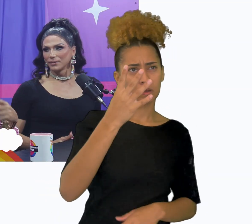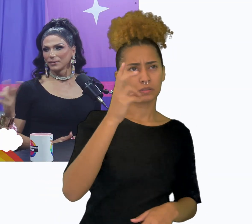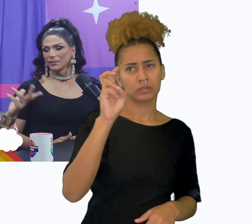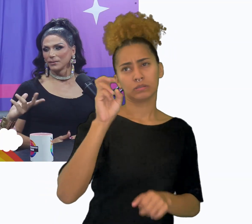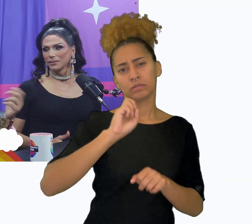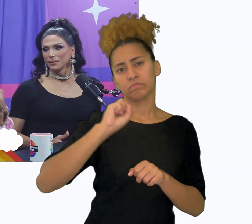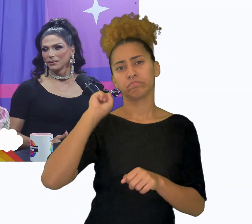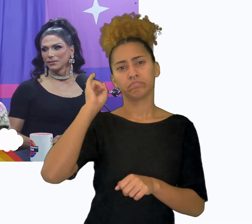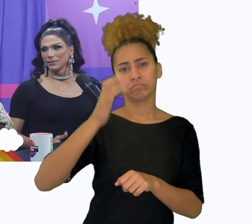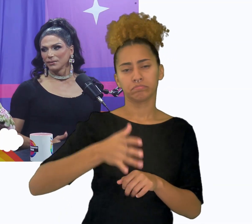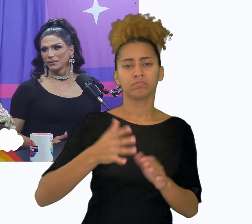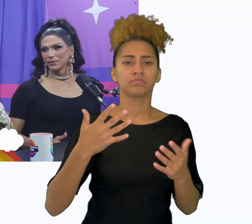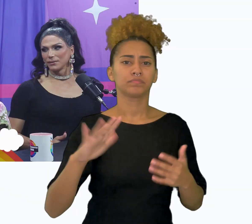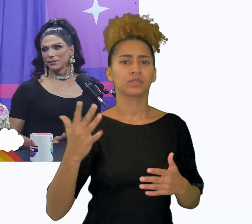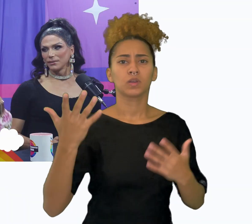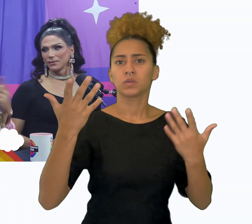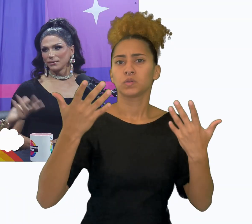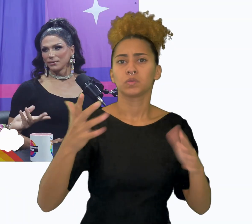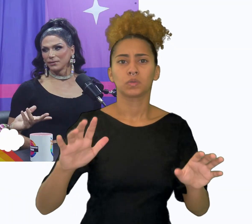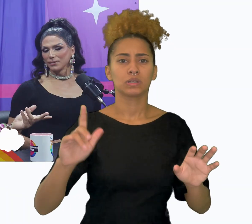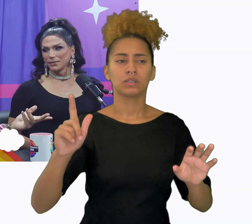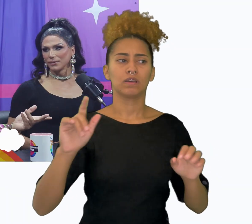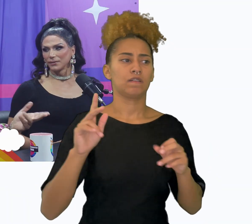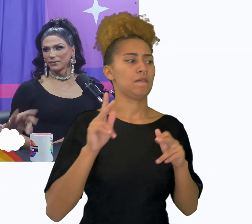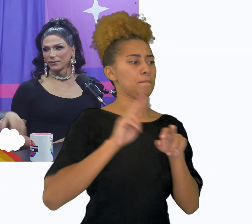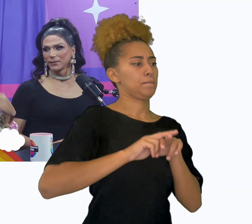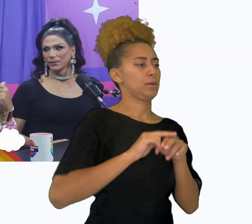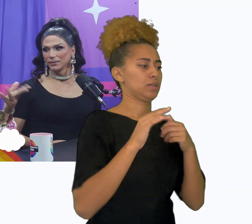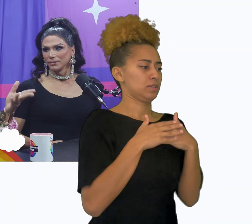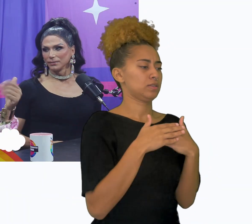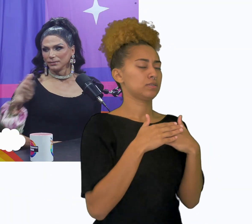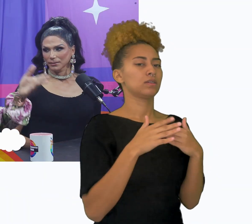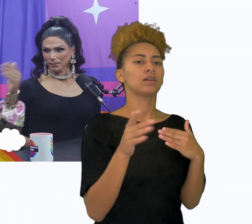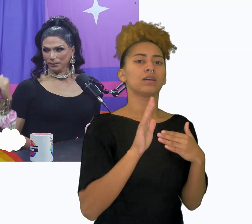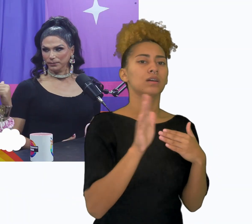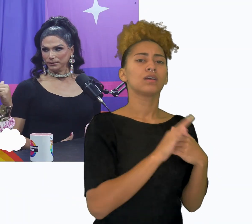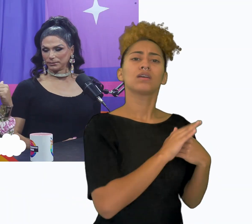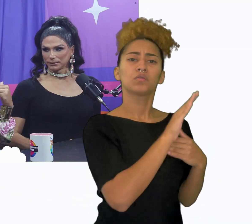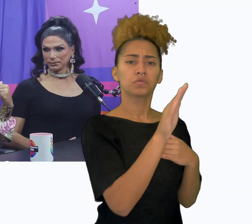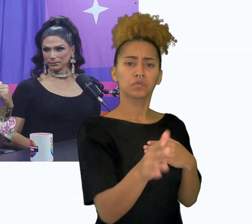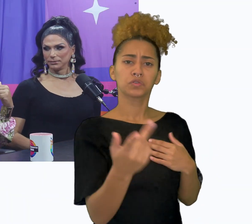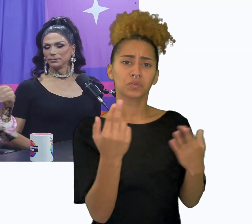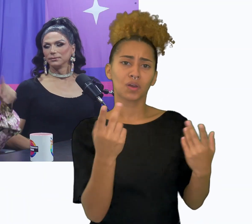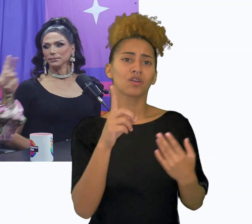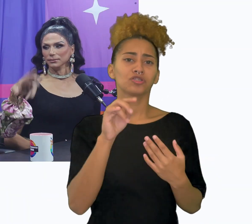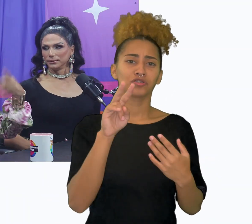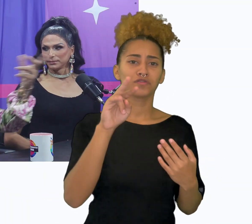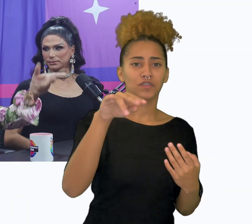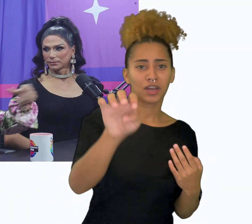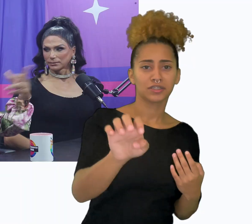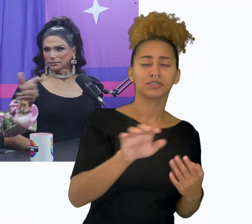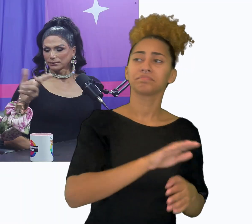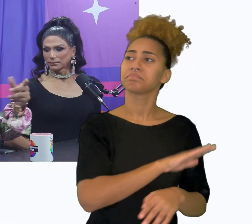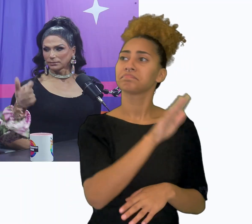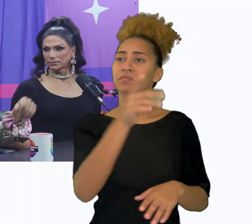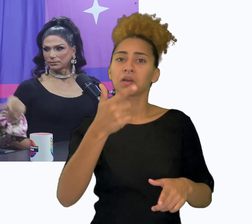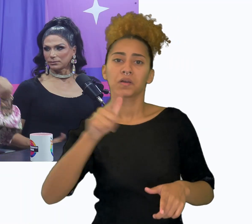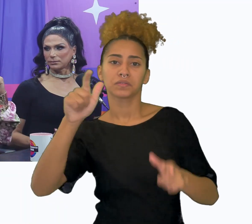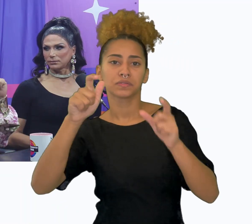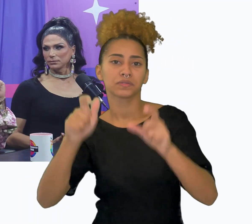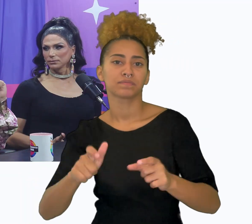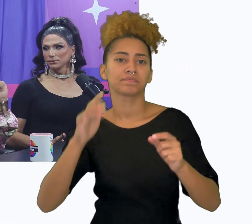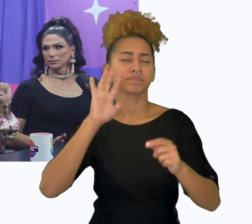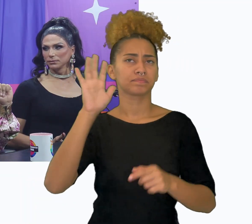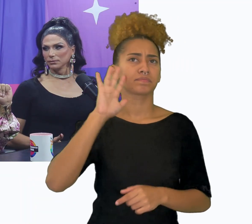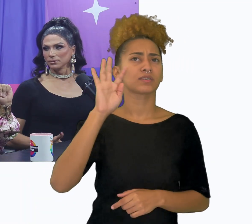manhã, eu cheguei meia-noite, eu não queria ficar presa num camarim. Eu saí, como eu fazia na Divine. Quando eu fui pra uma outra casa,